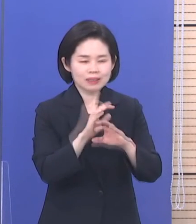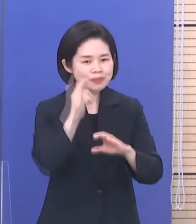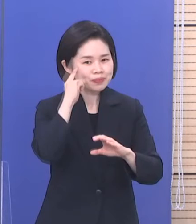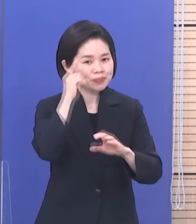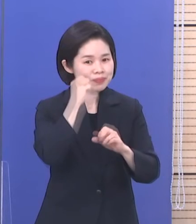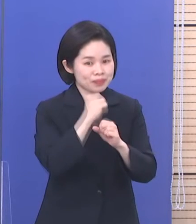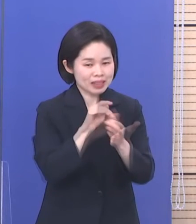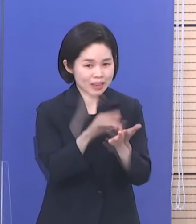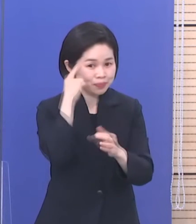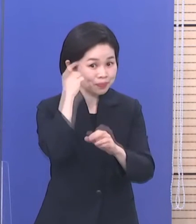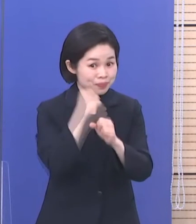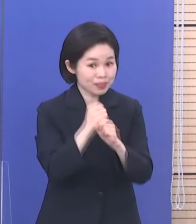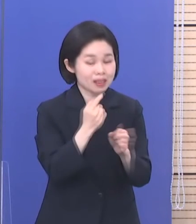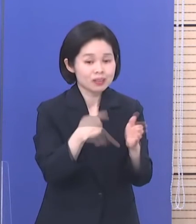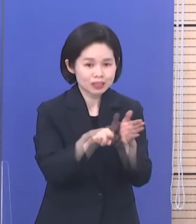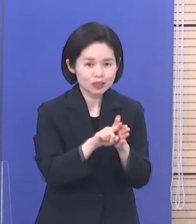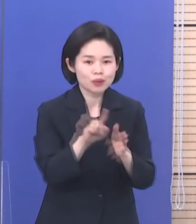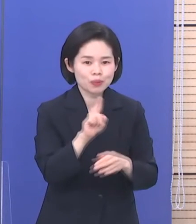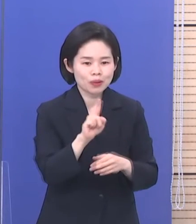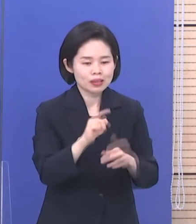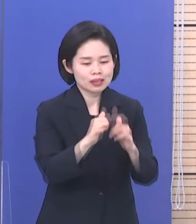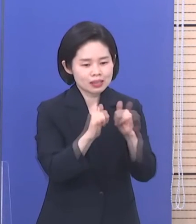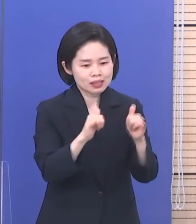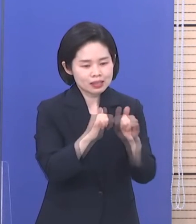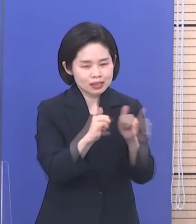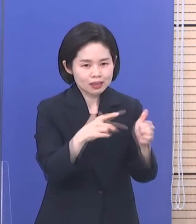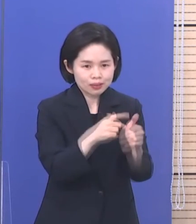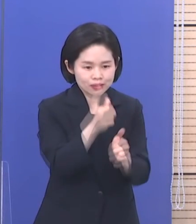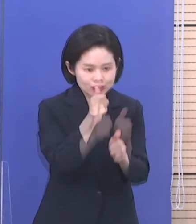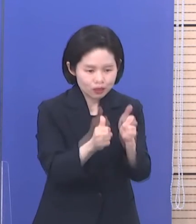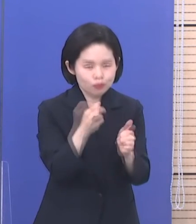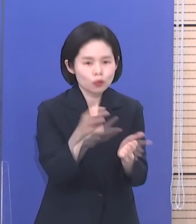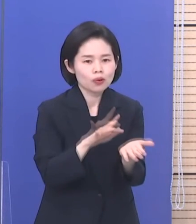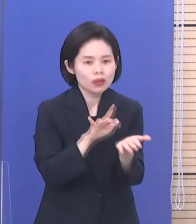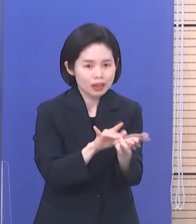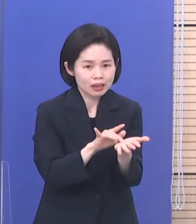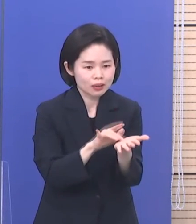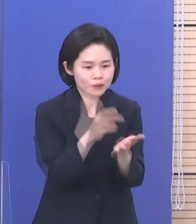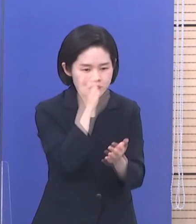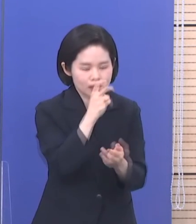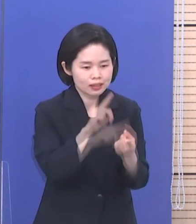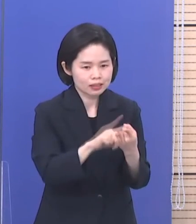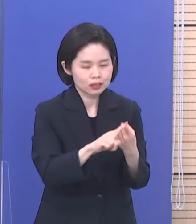있도록 임상시험과 품질관리 등을 관계부처